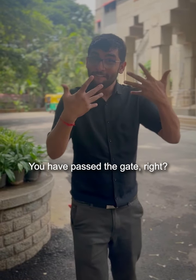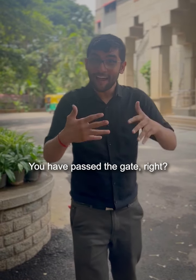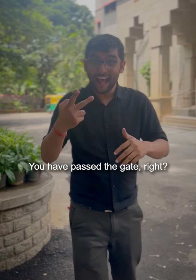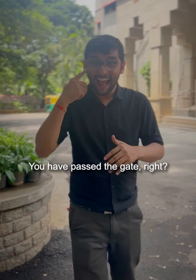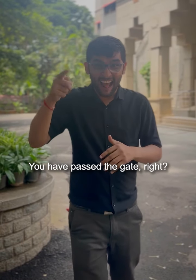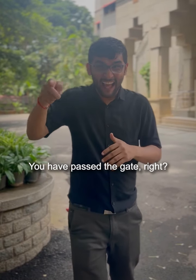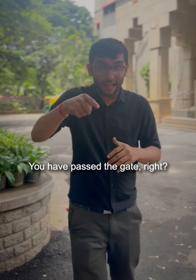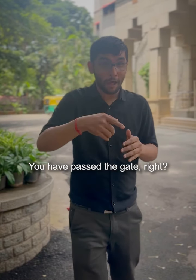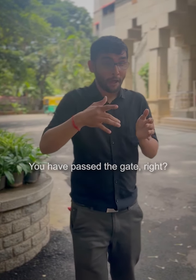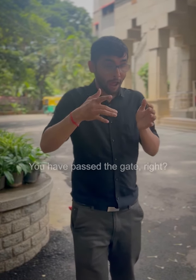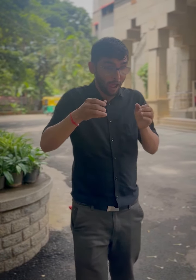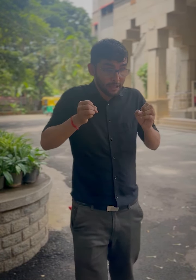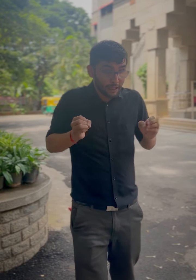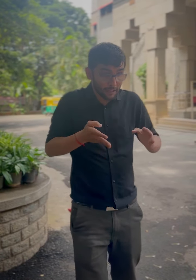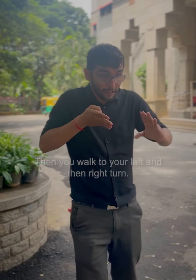द्वार से प्रवेश करने के बाद